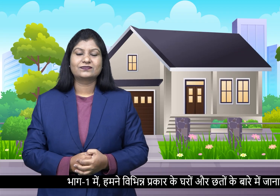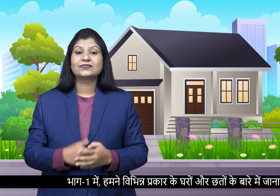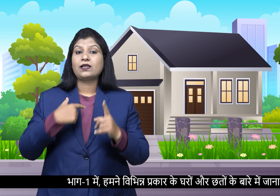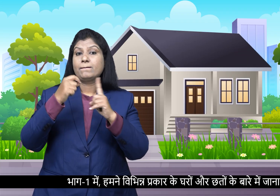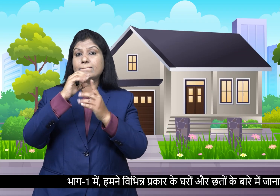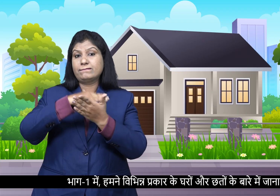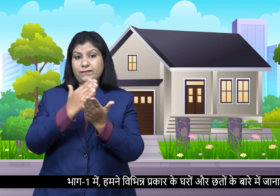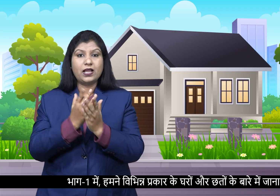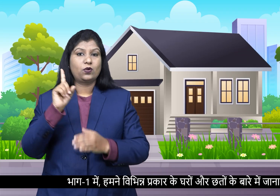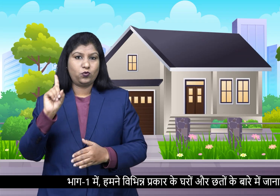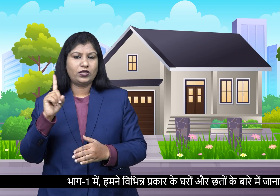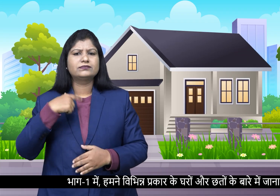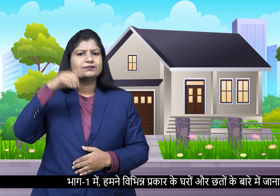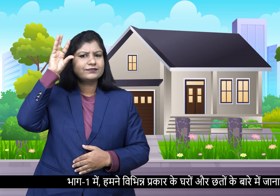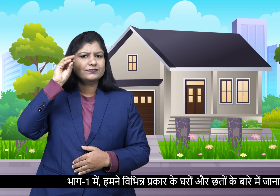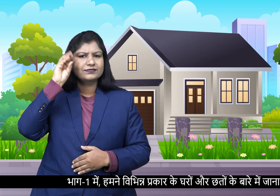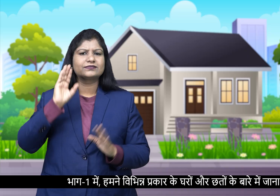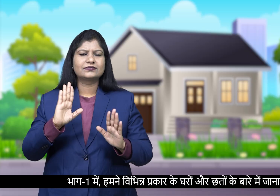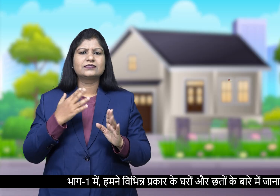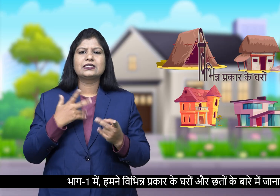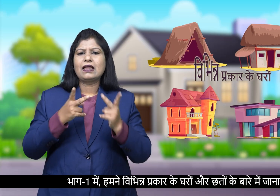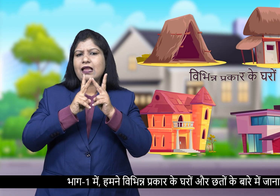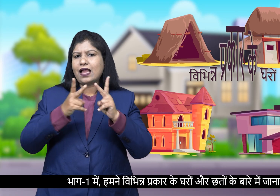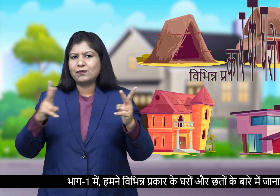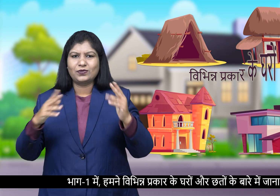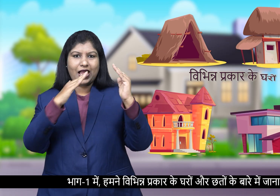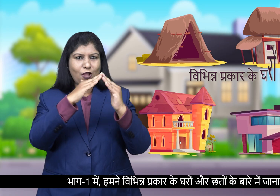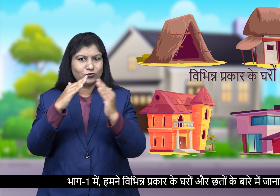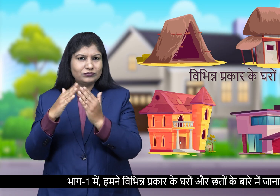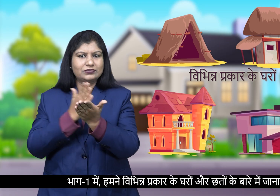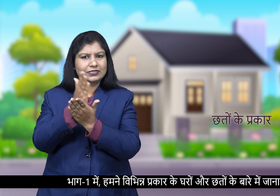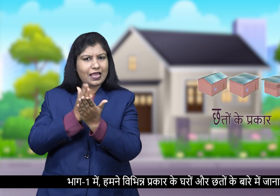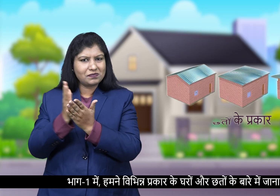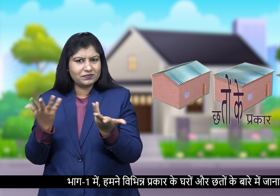भाग 1 में हमने विभिन्न प्रकार के घरों और छतों के बारे में जाना था।